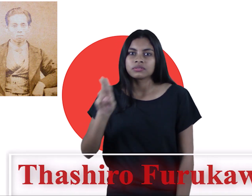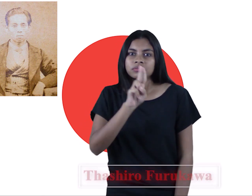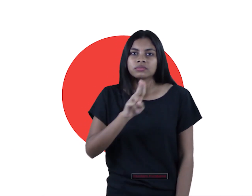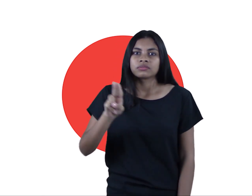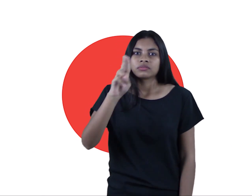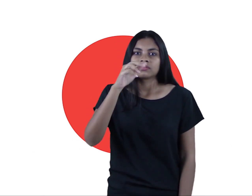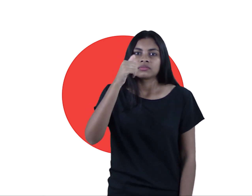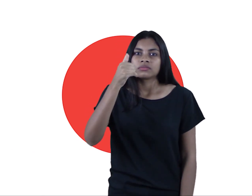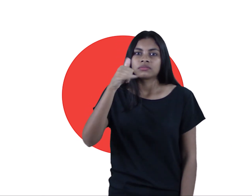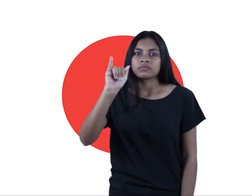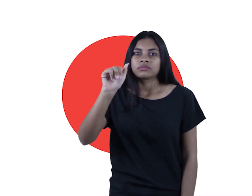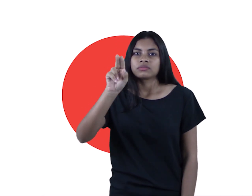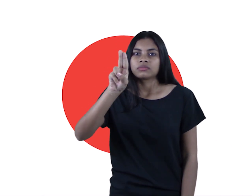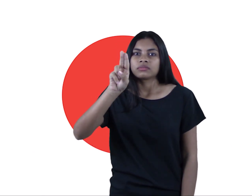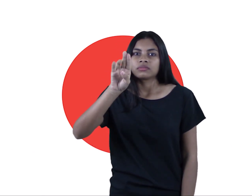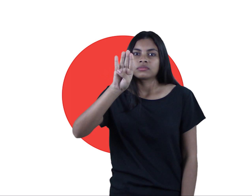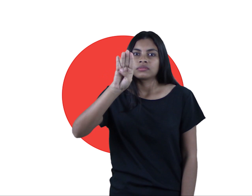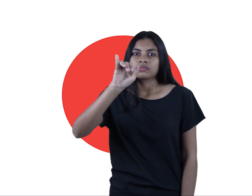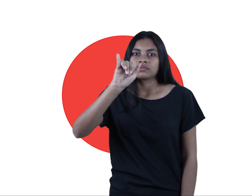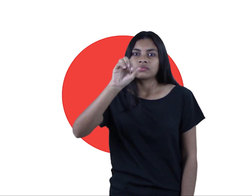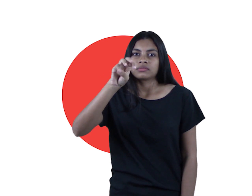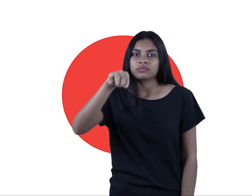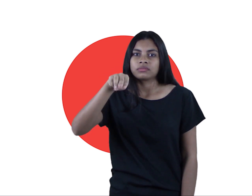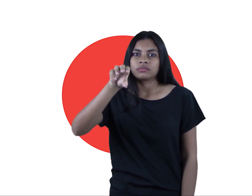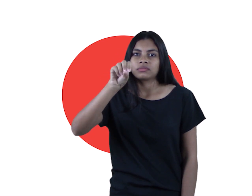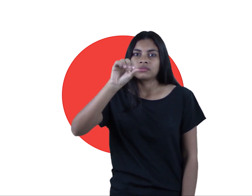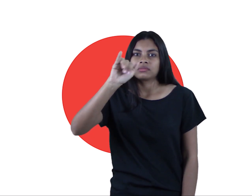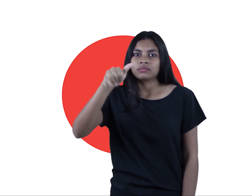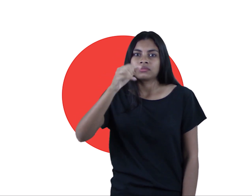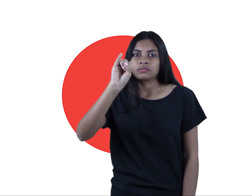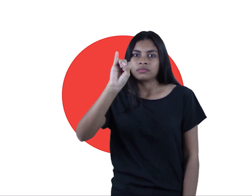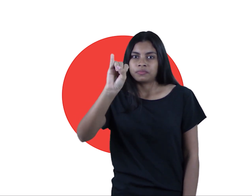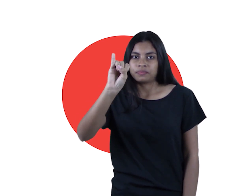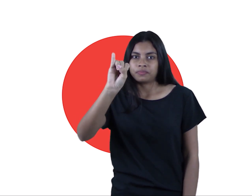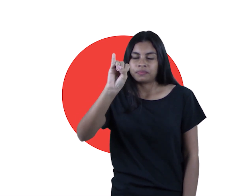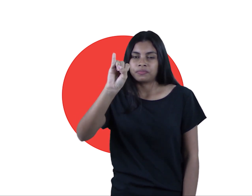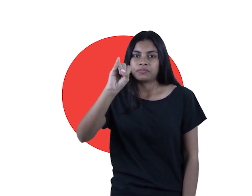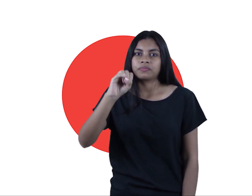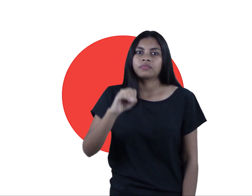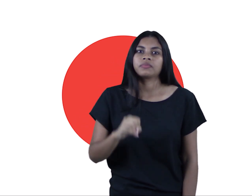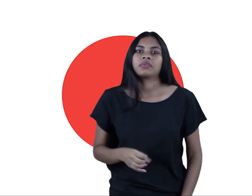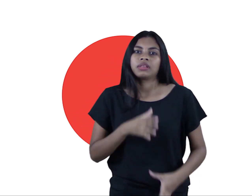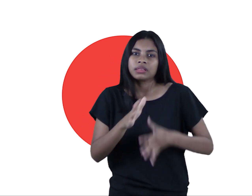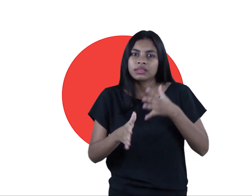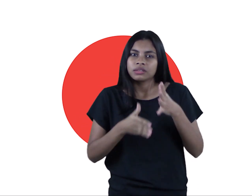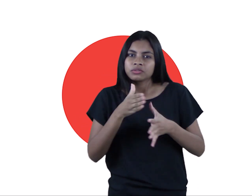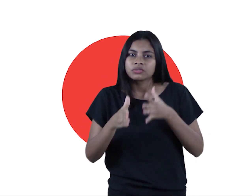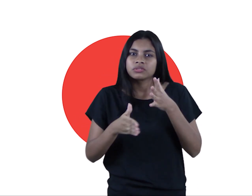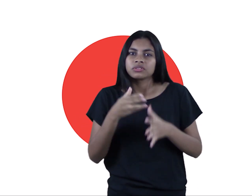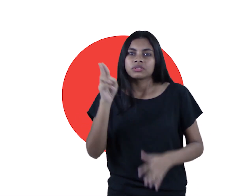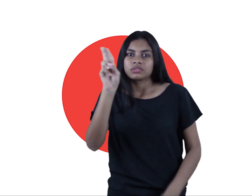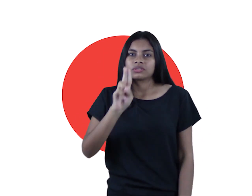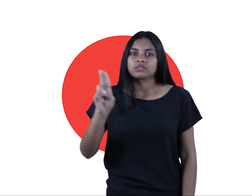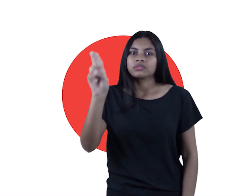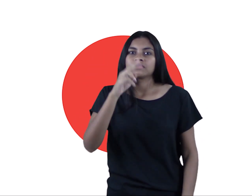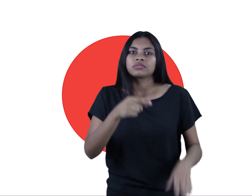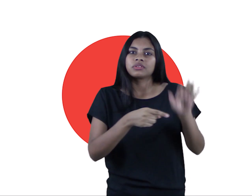crianças usando o Yubimoji, uma língua de sinais que normalmente utilizava dos dedos